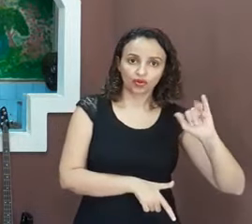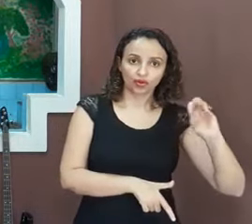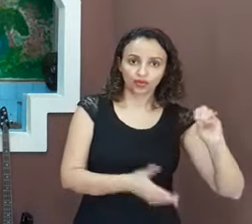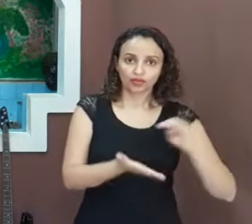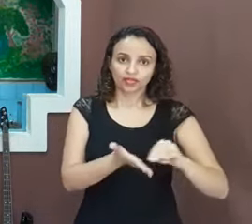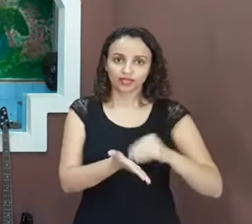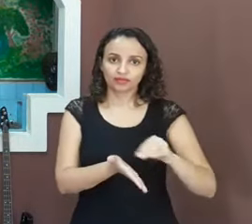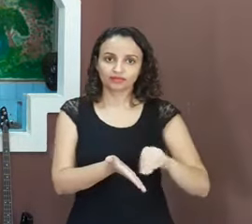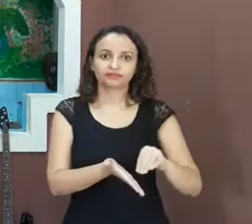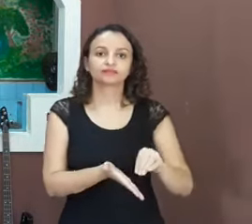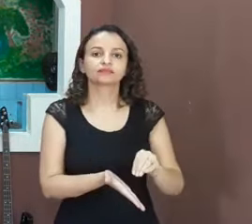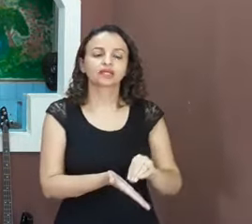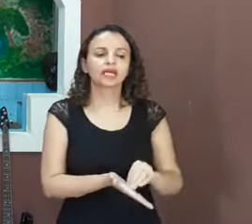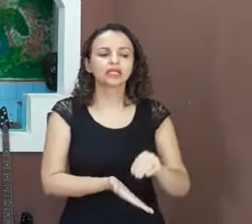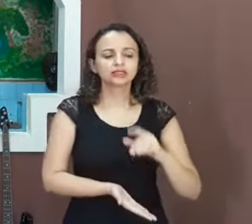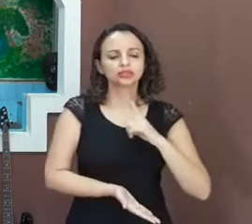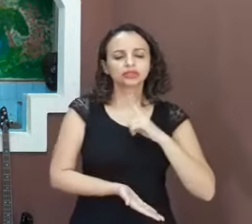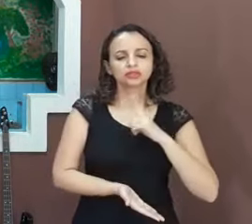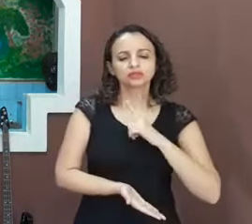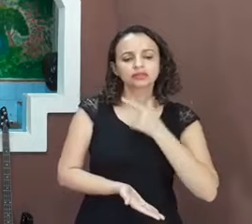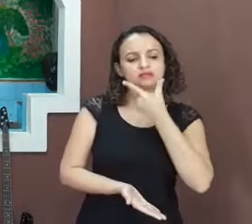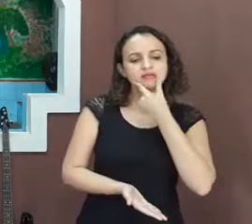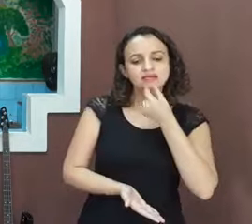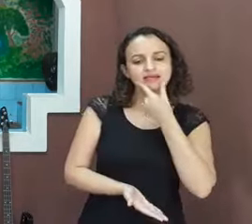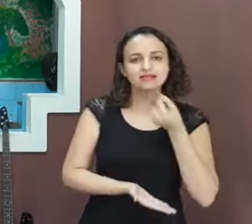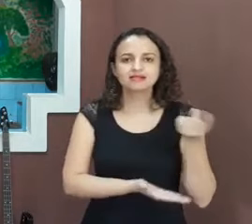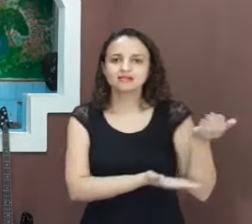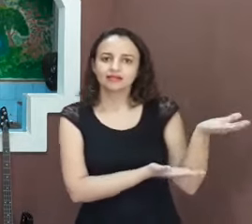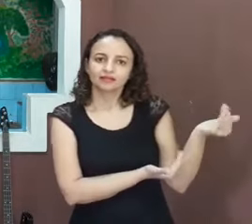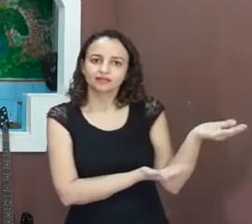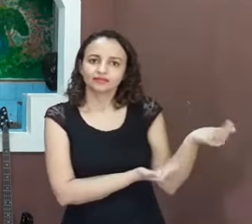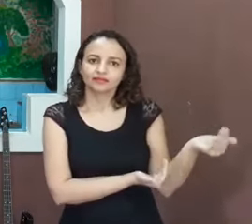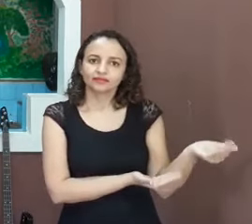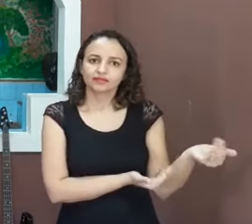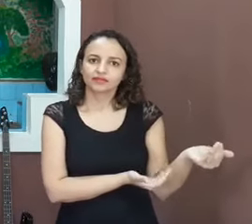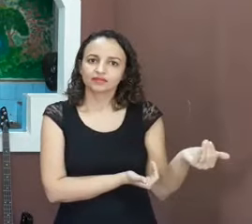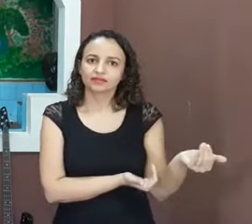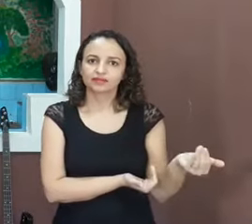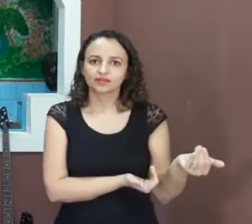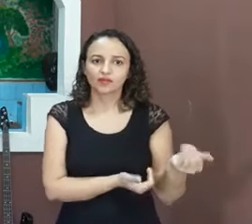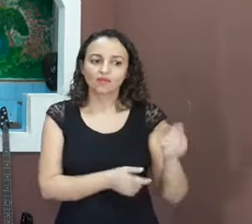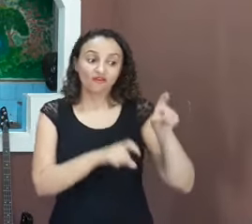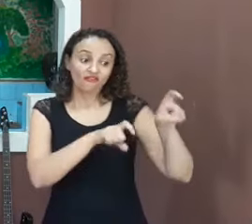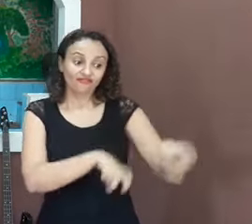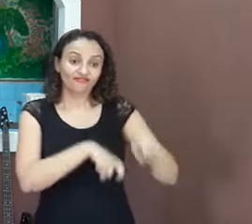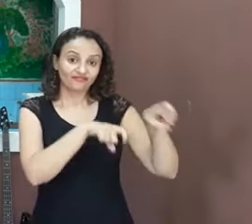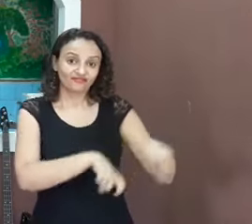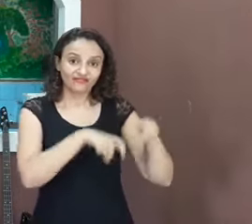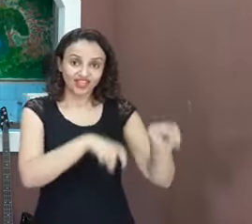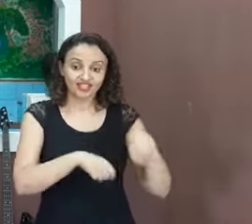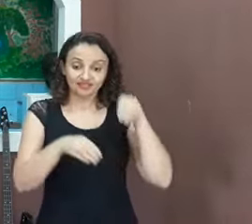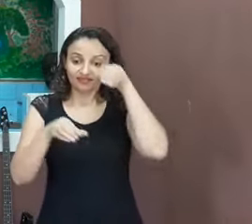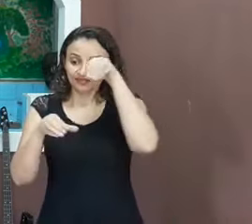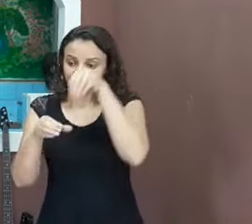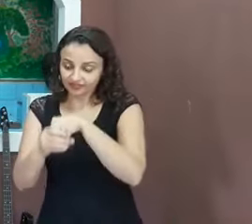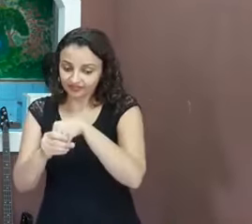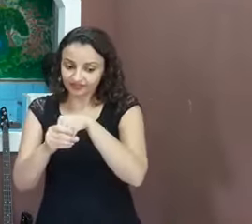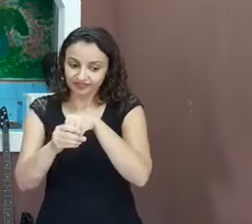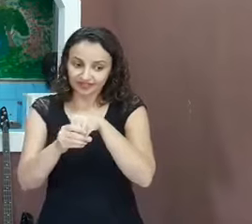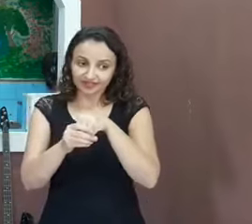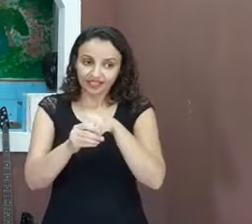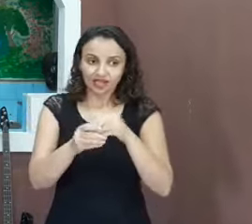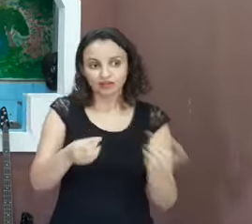achei muito fantástico. Era um rapazinho, um menino, melhor dizendo, socado no meio de uma fazenda, e vim para a cidade um pouco